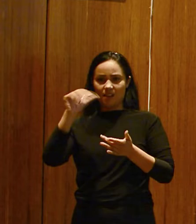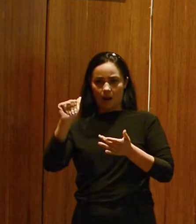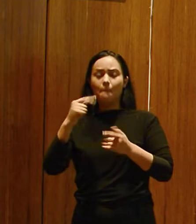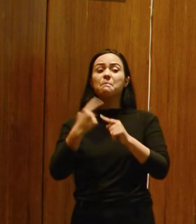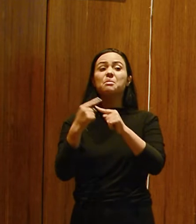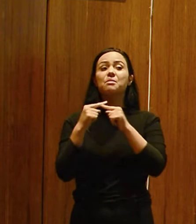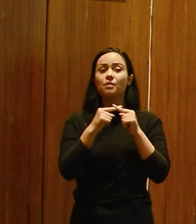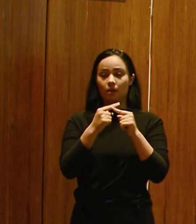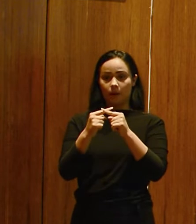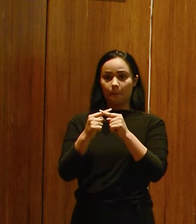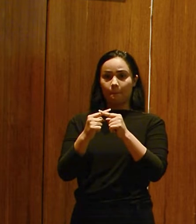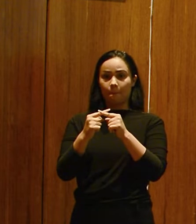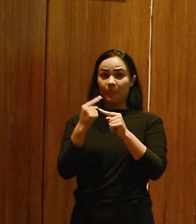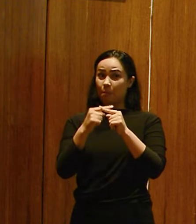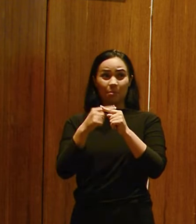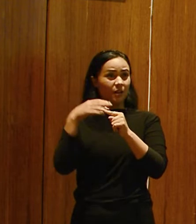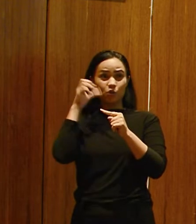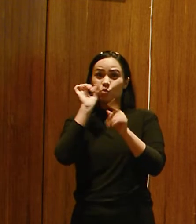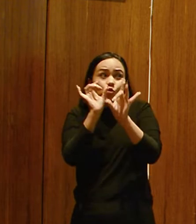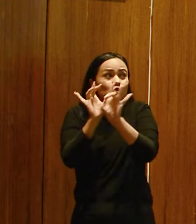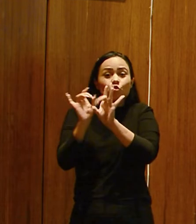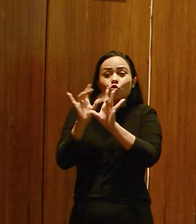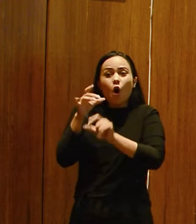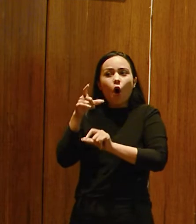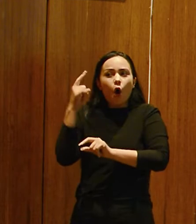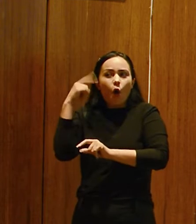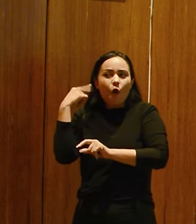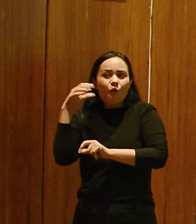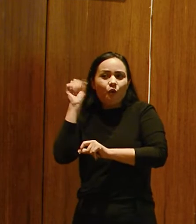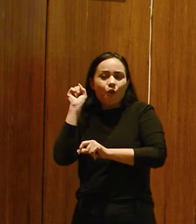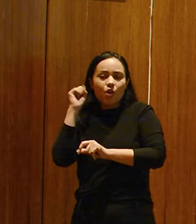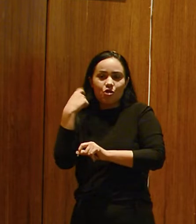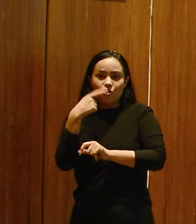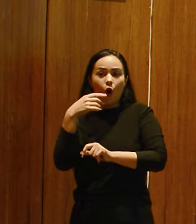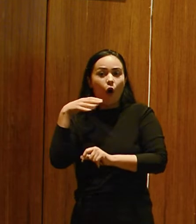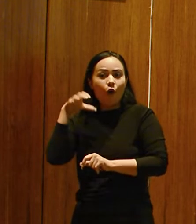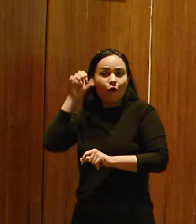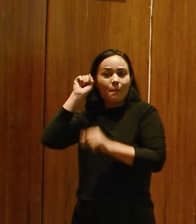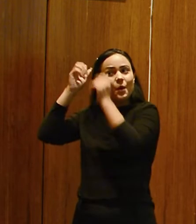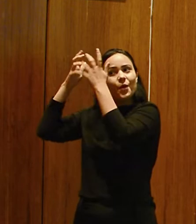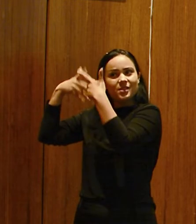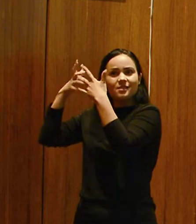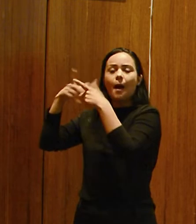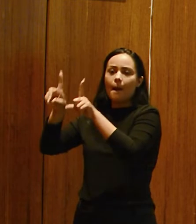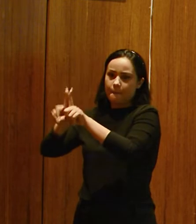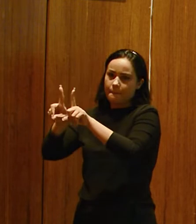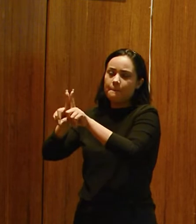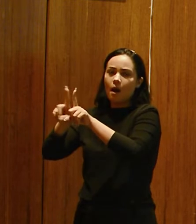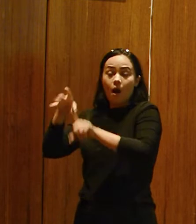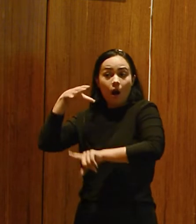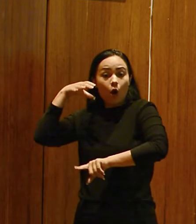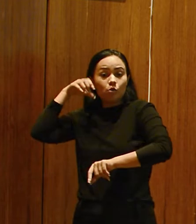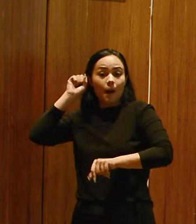Por quê? Porque a gente não escuta somente com o ouvido, nós ouvimos com o nosso cérebro. A audição é